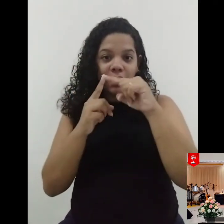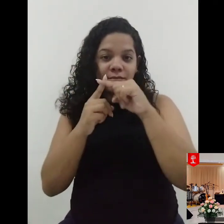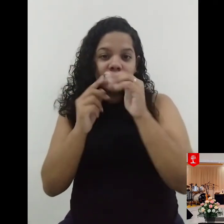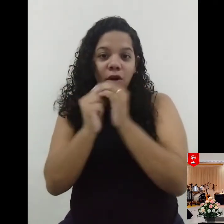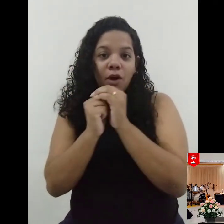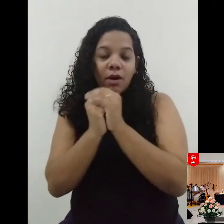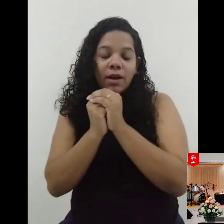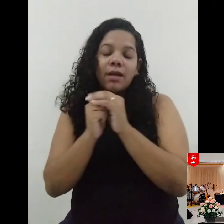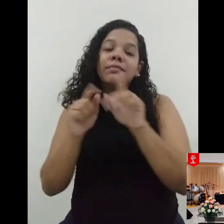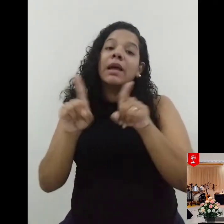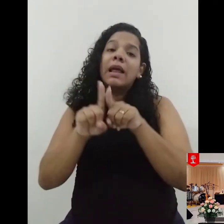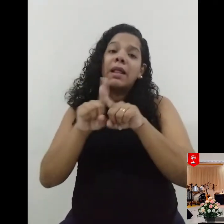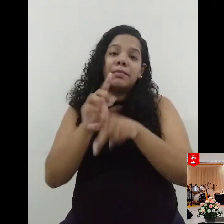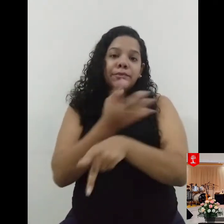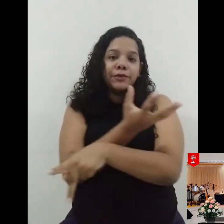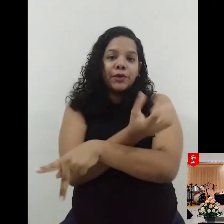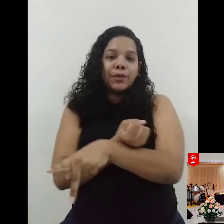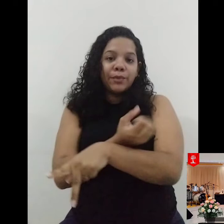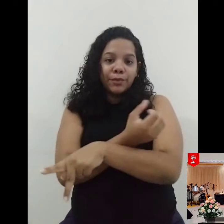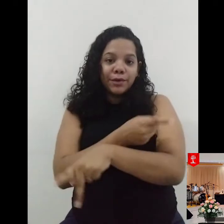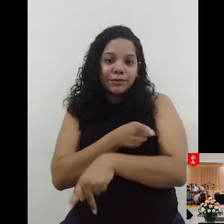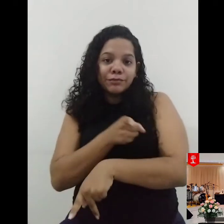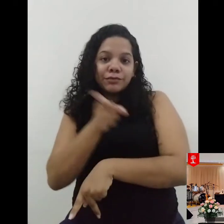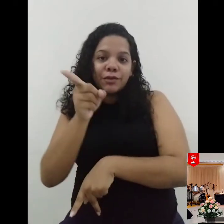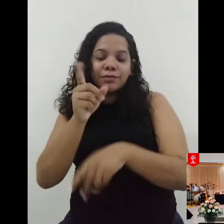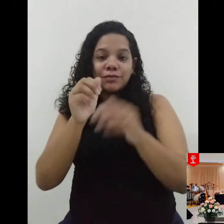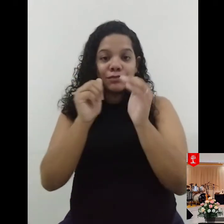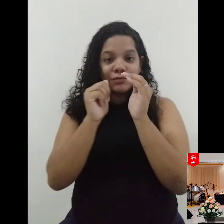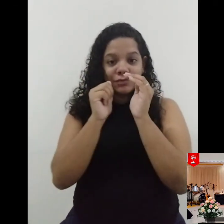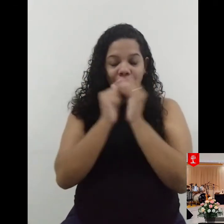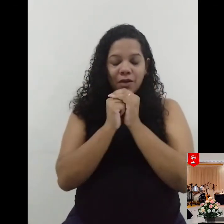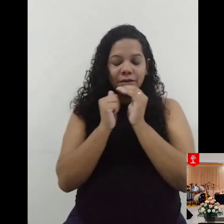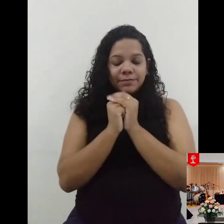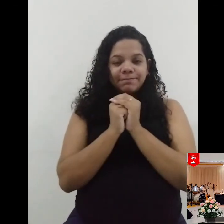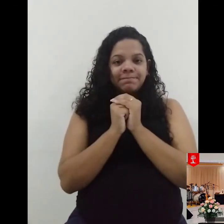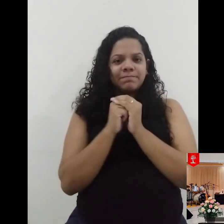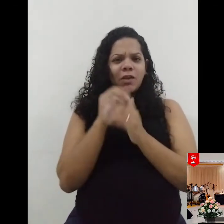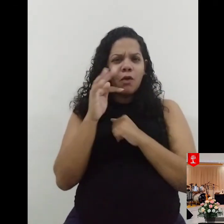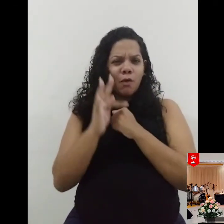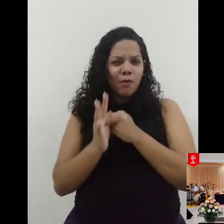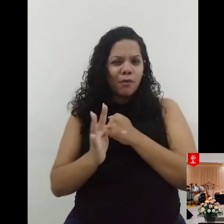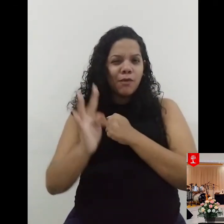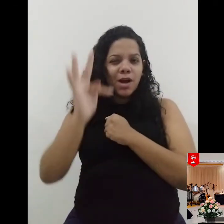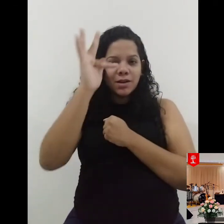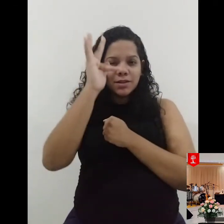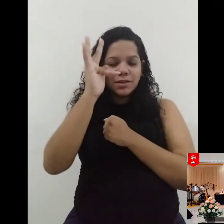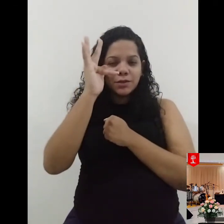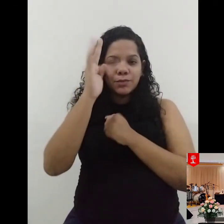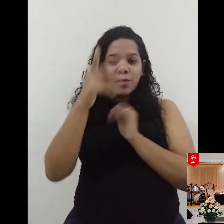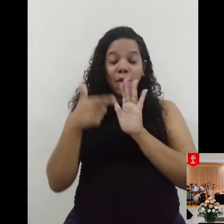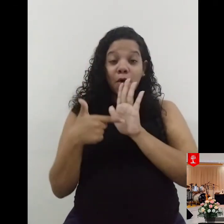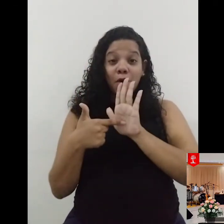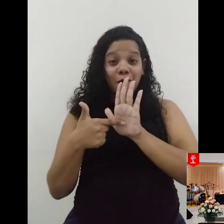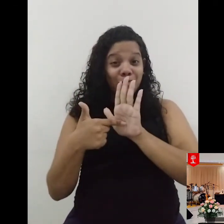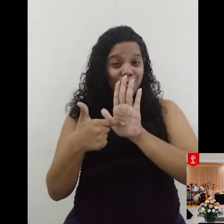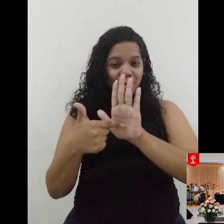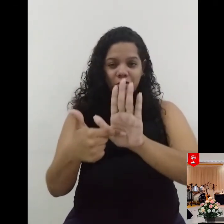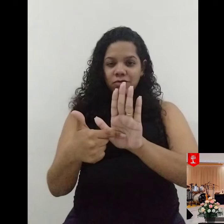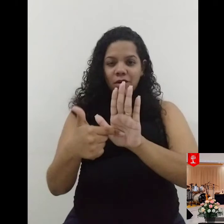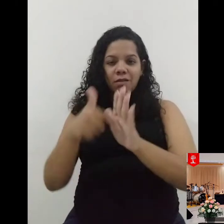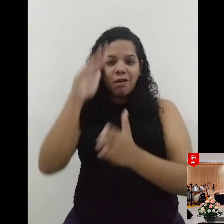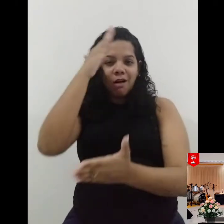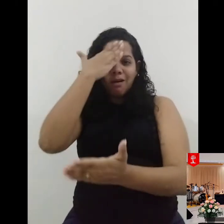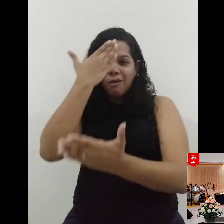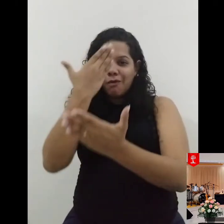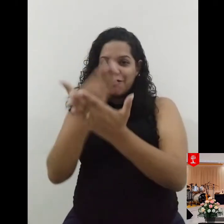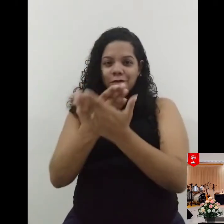só olhava as supostas virtudes. E além disso, ele desprezou o publicano. Ele olhou